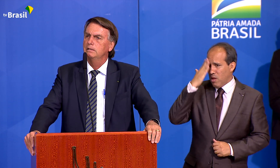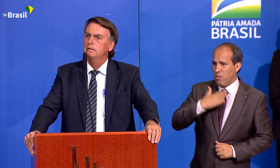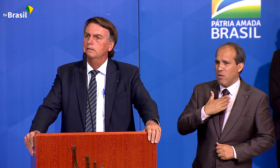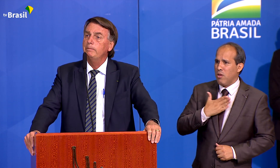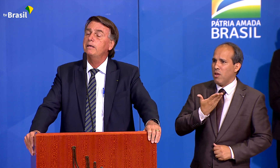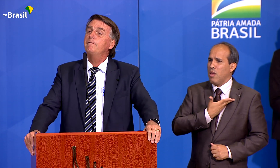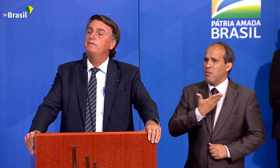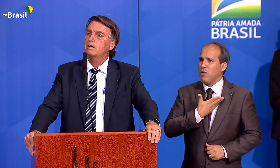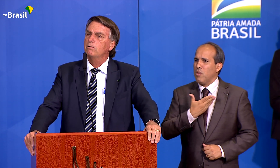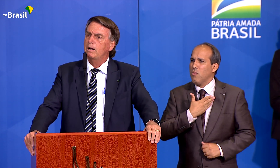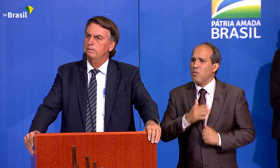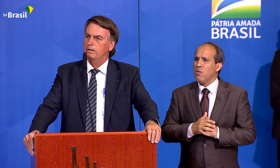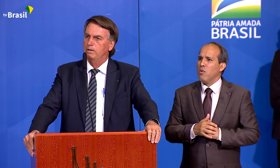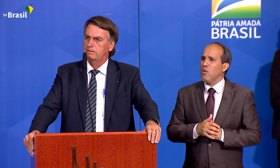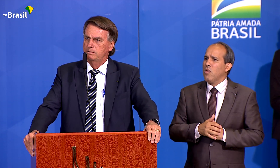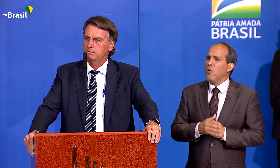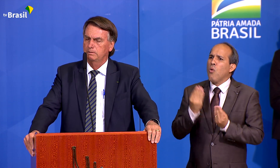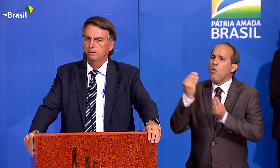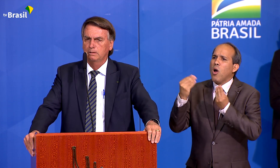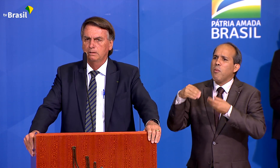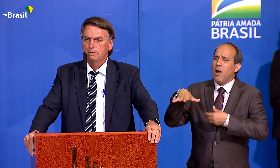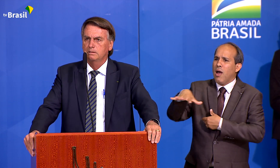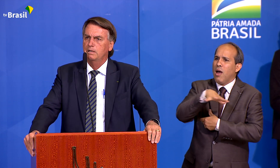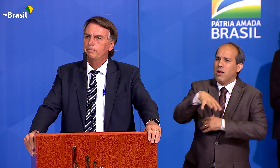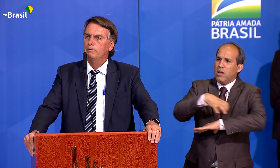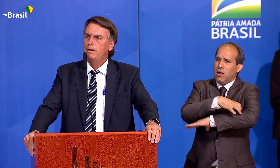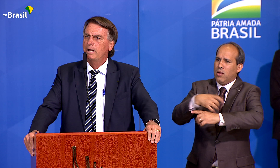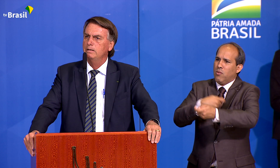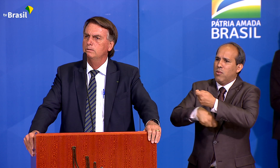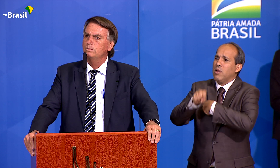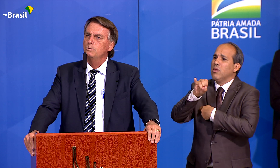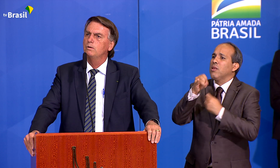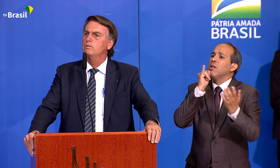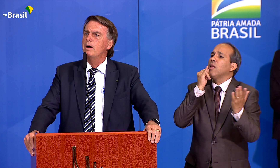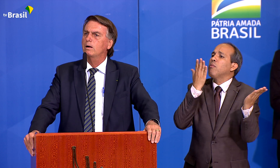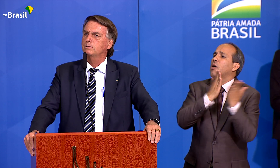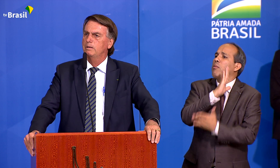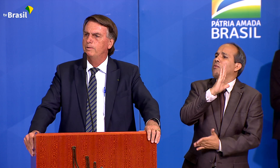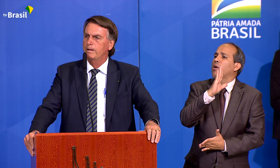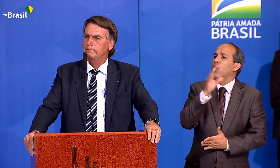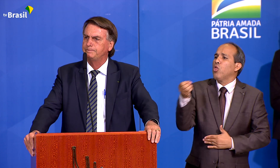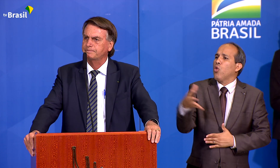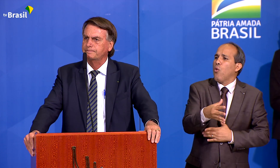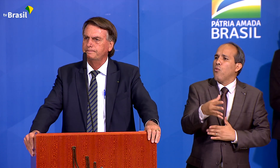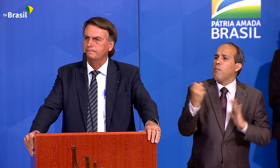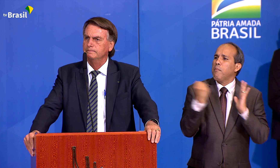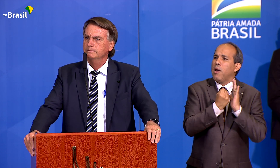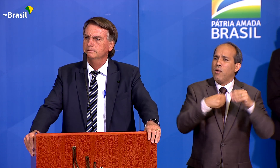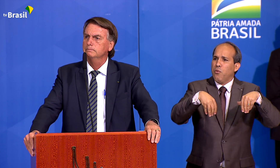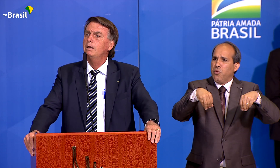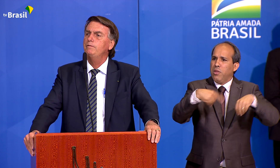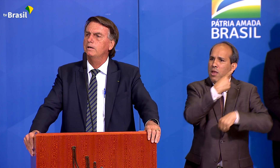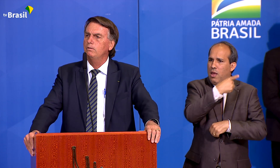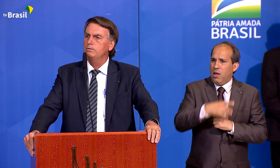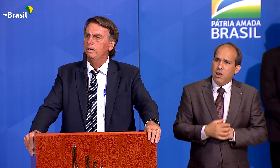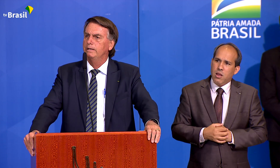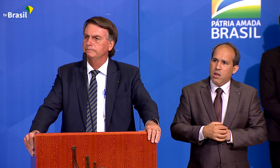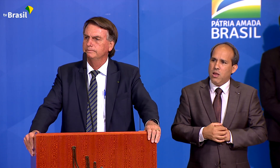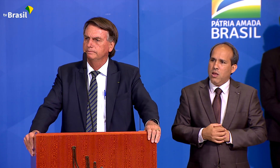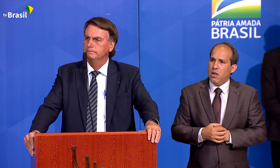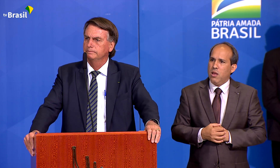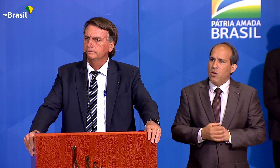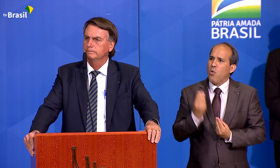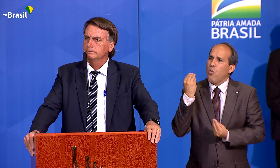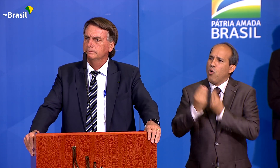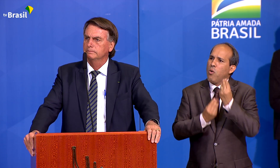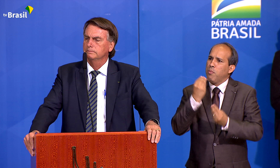Luiz Carlos Raya como é que fica o agronegócio se aprovar o novo Marco temporal E aí fica